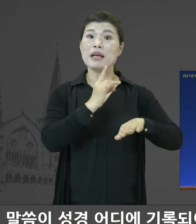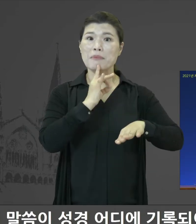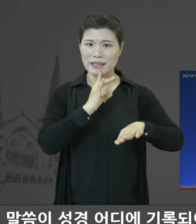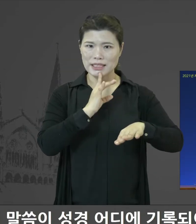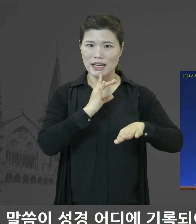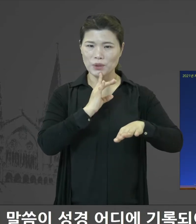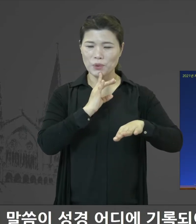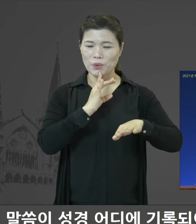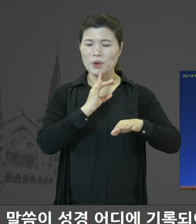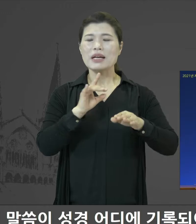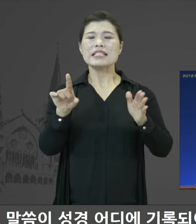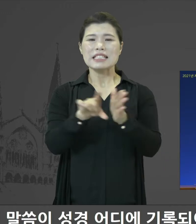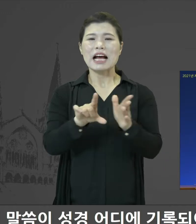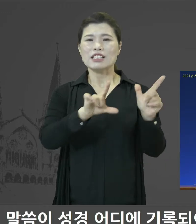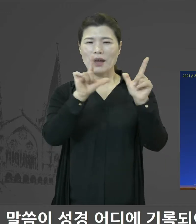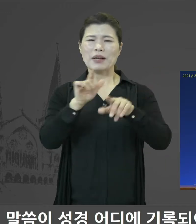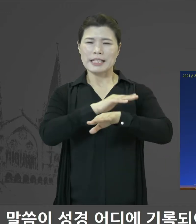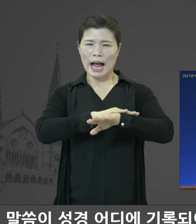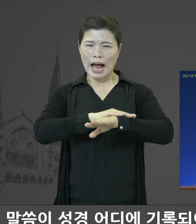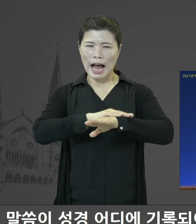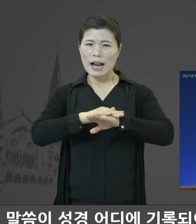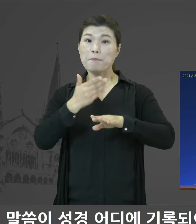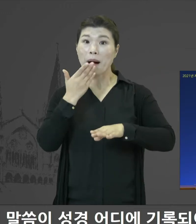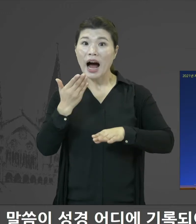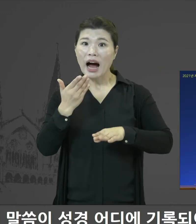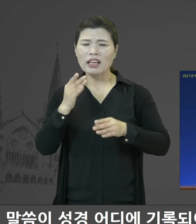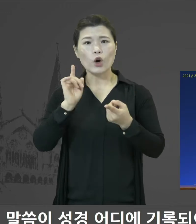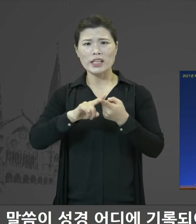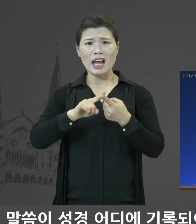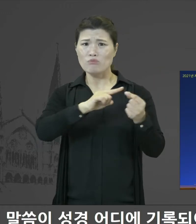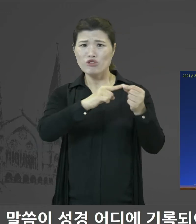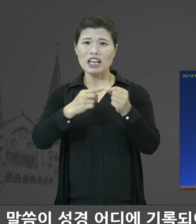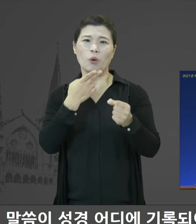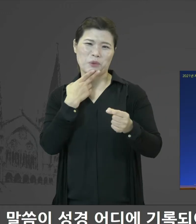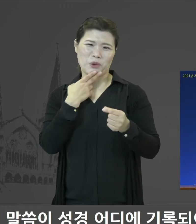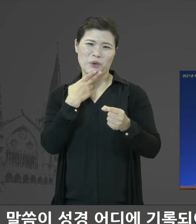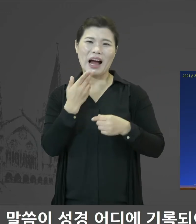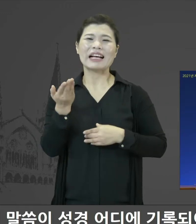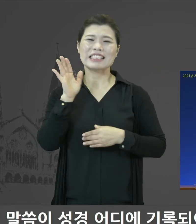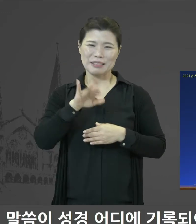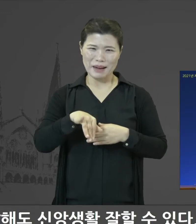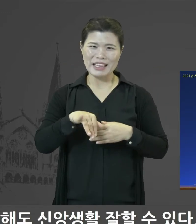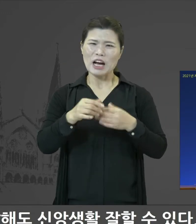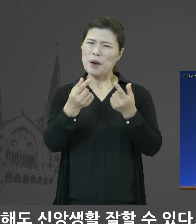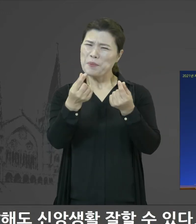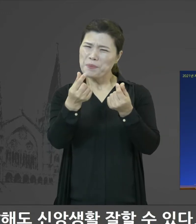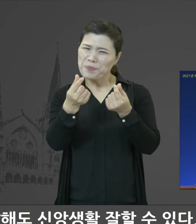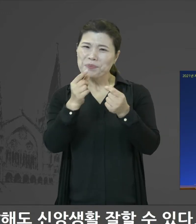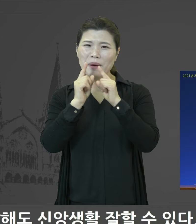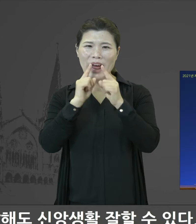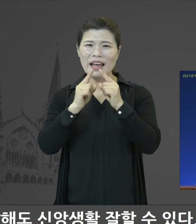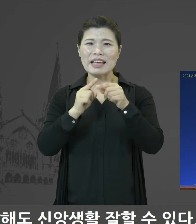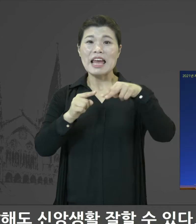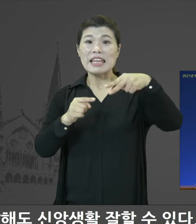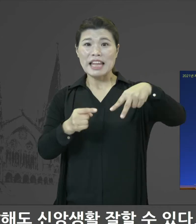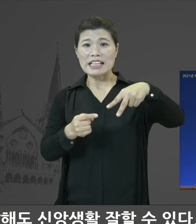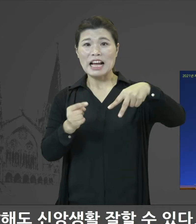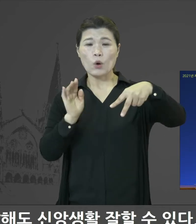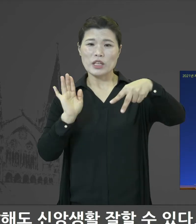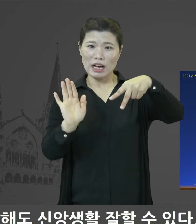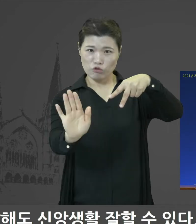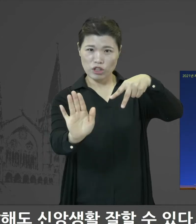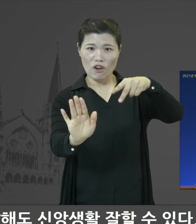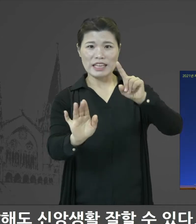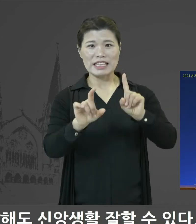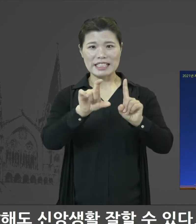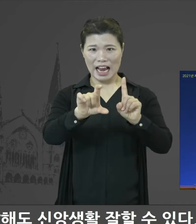이렇게 문자적으로 기록되어 있진 않은데 이 똑같은 생각이 데살로니가 후서 1장 3절에